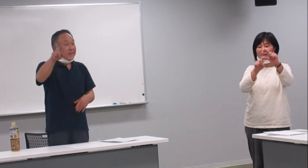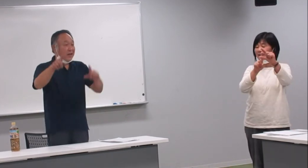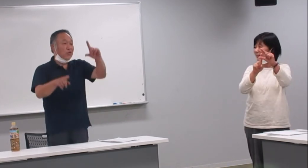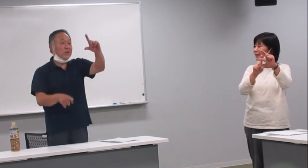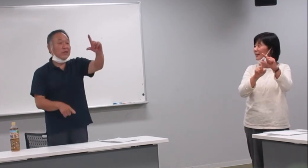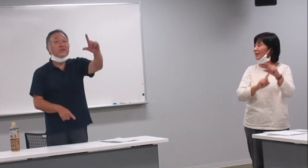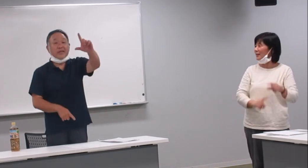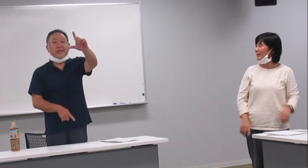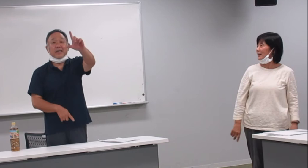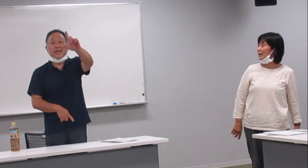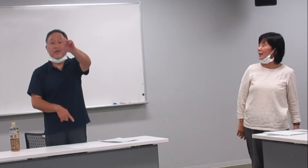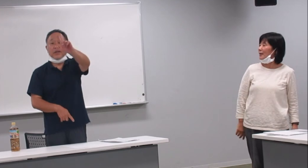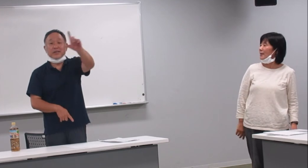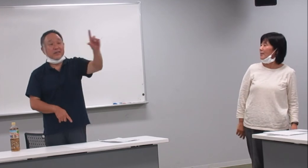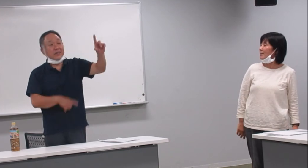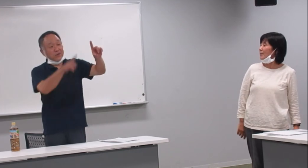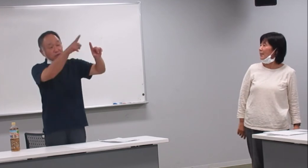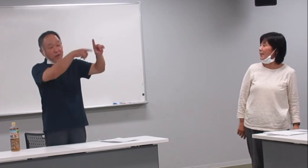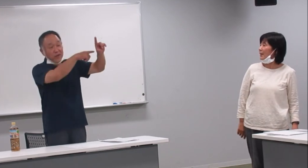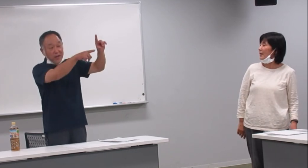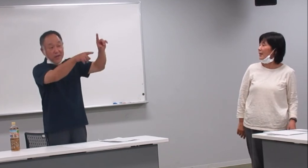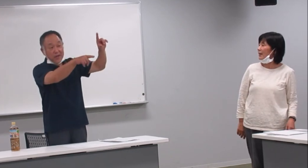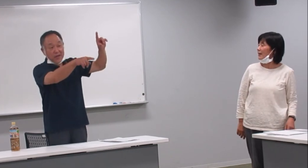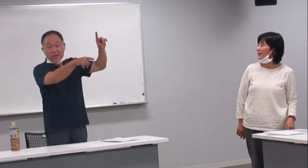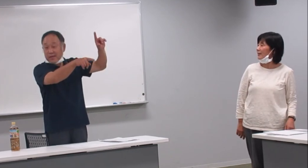感じ、線の感じ、線、